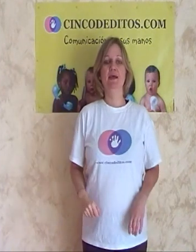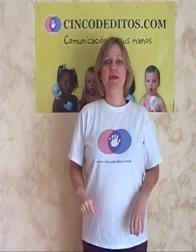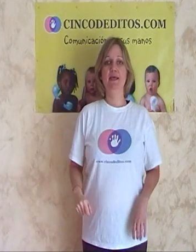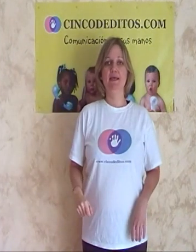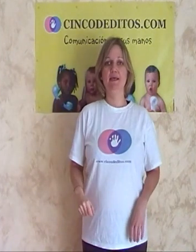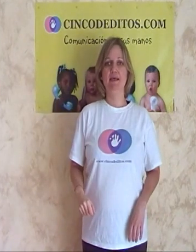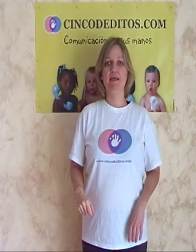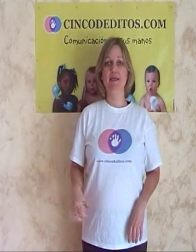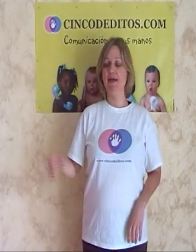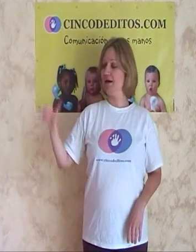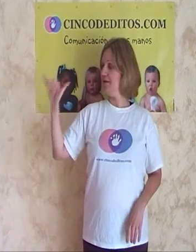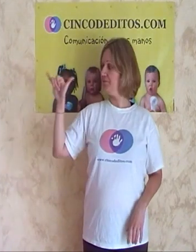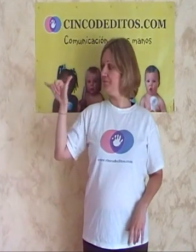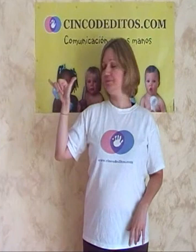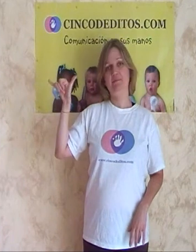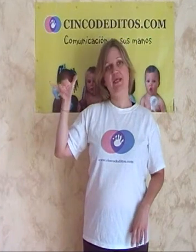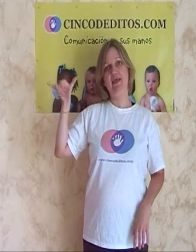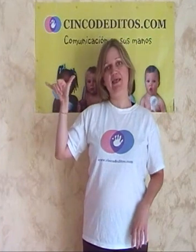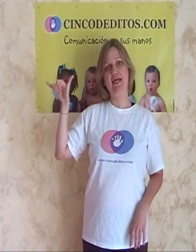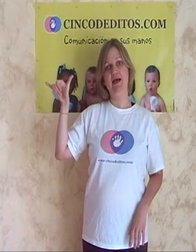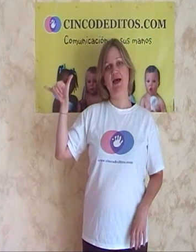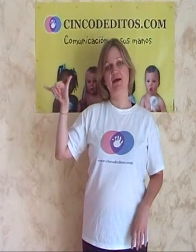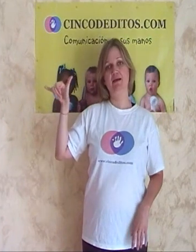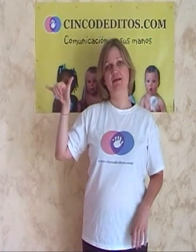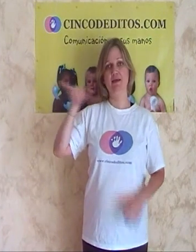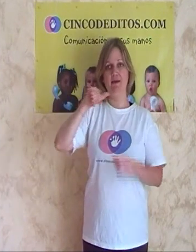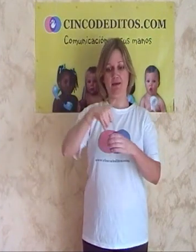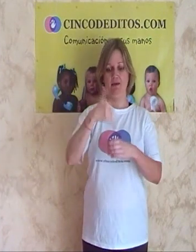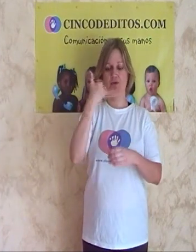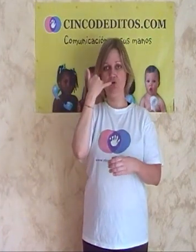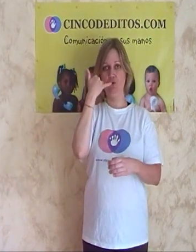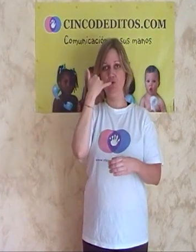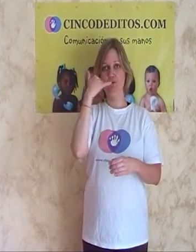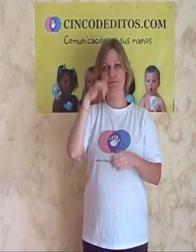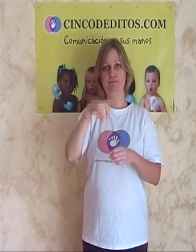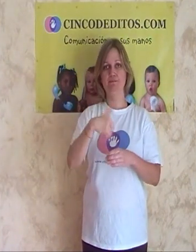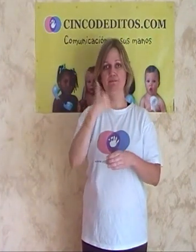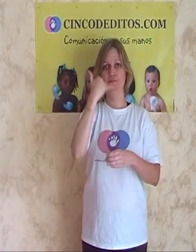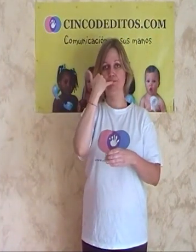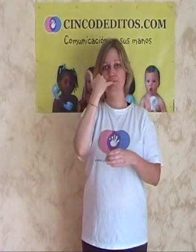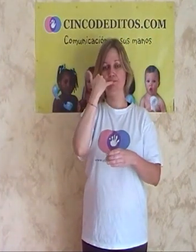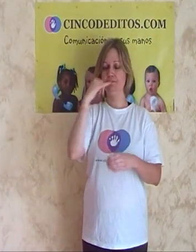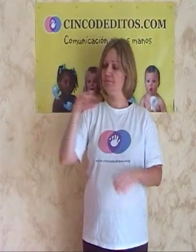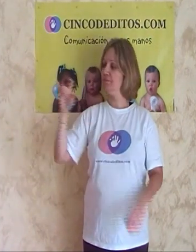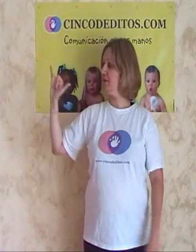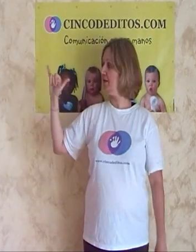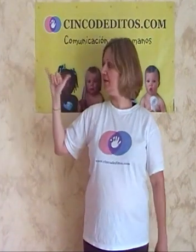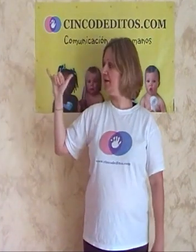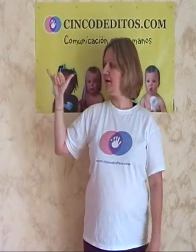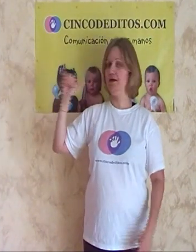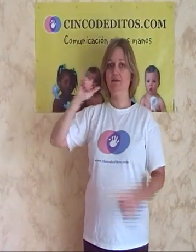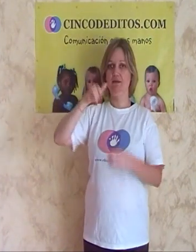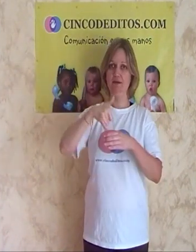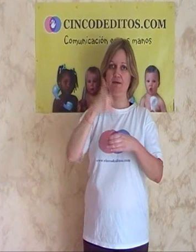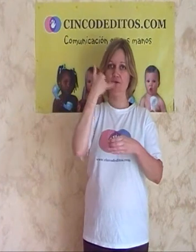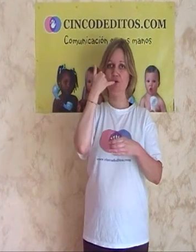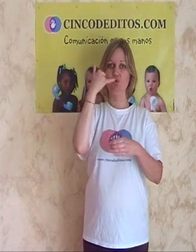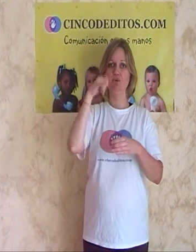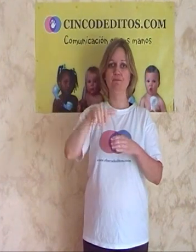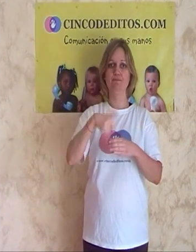Y. Y de yogur. Y de yogur.